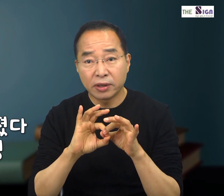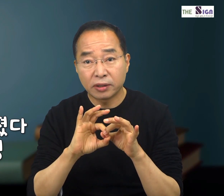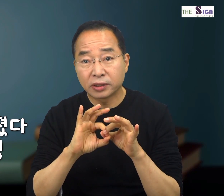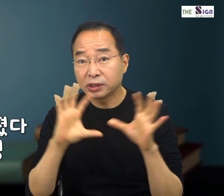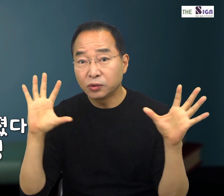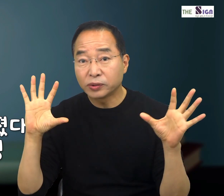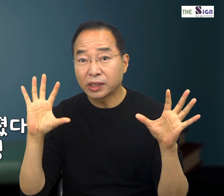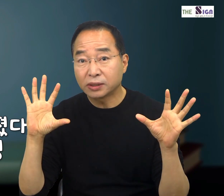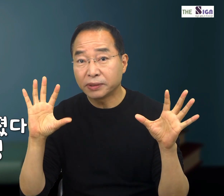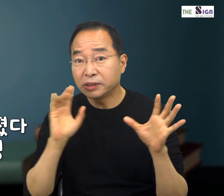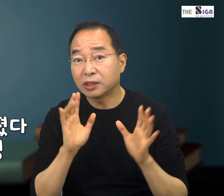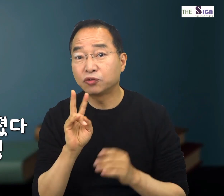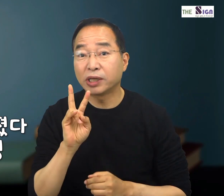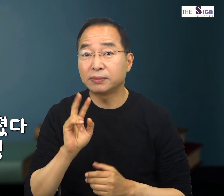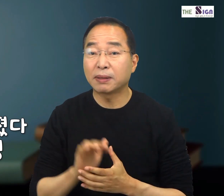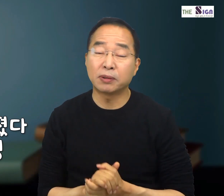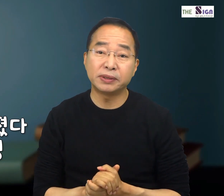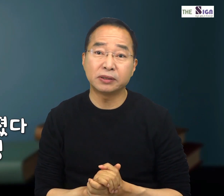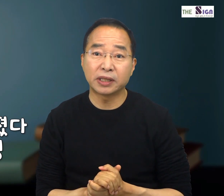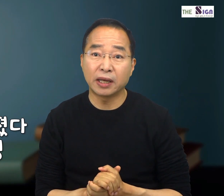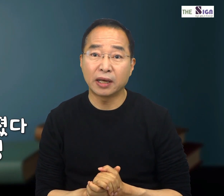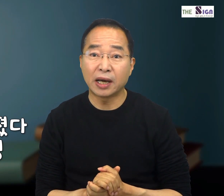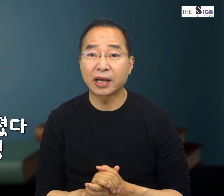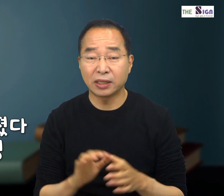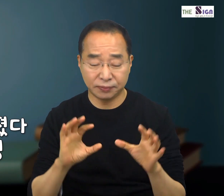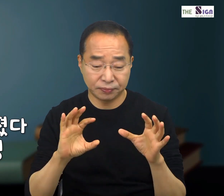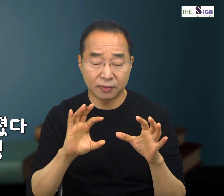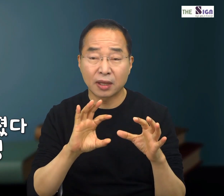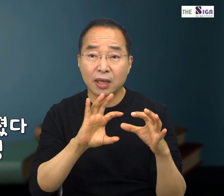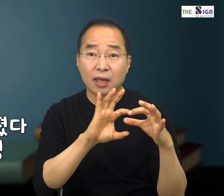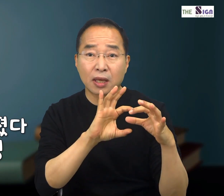연결을 끊는 동작이 있습니다. 이제 두 가지 방법이 있는데, 하나는